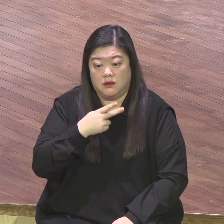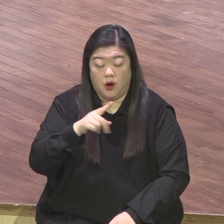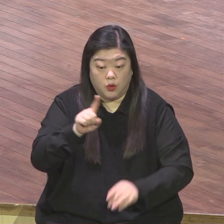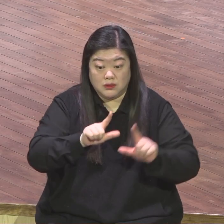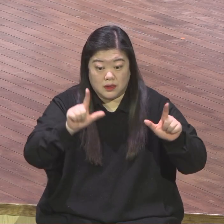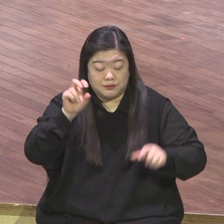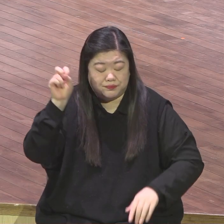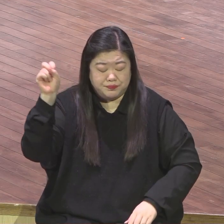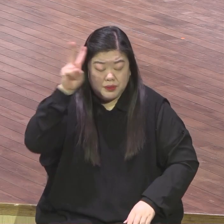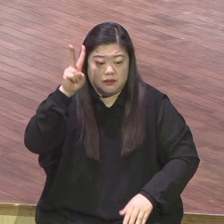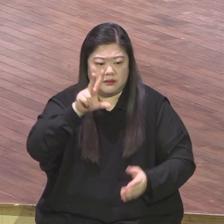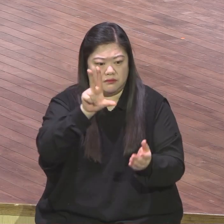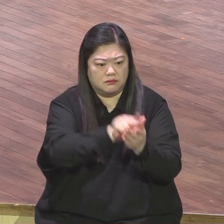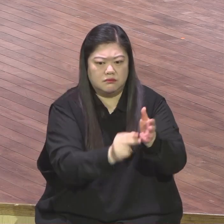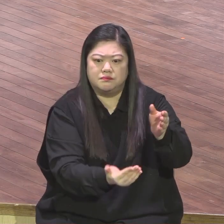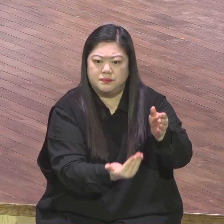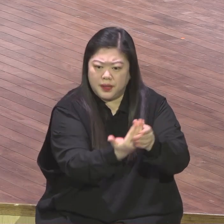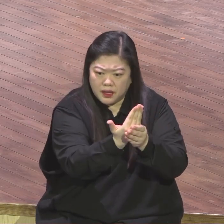어느 날 갑자기 찾아오는 영적 문제.